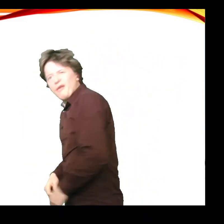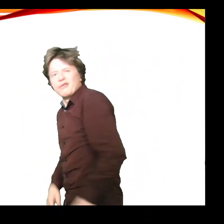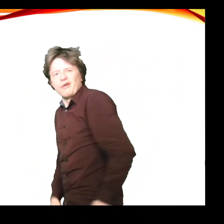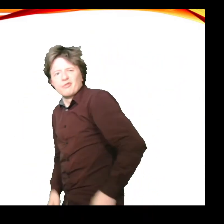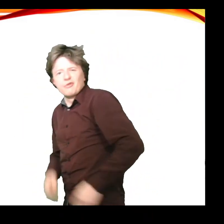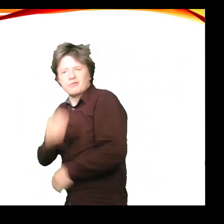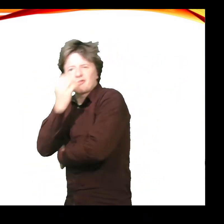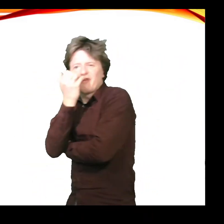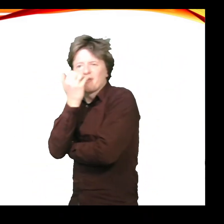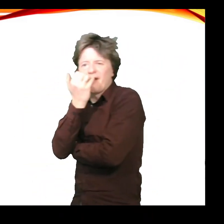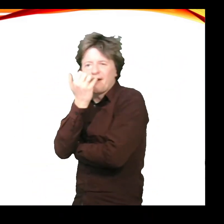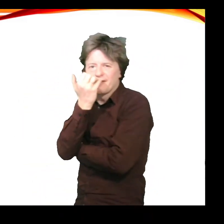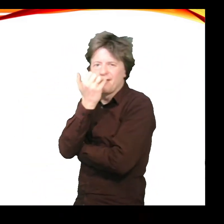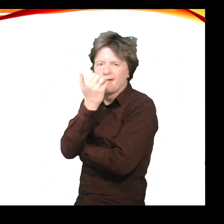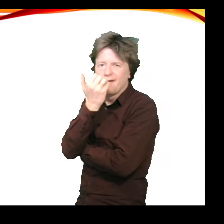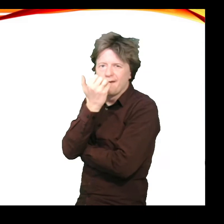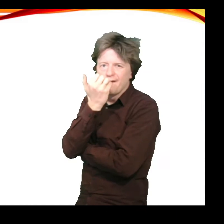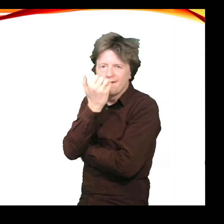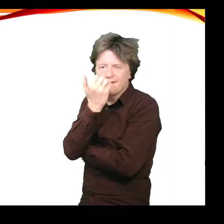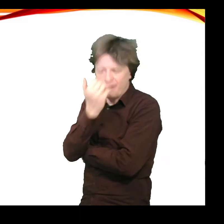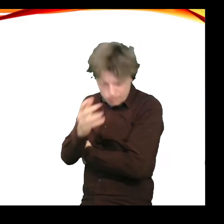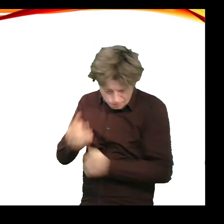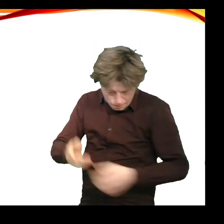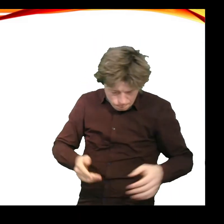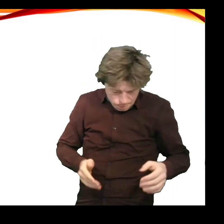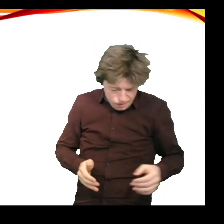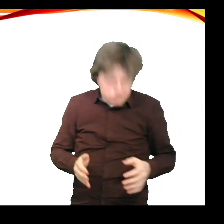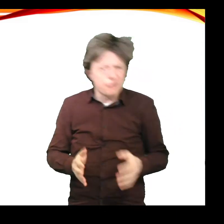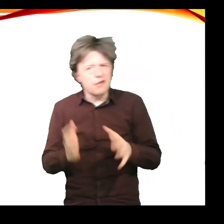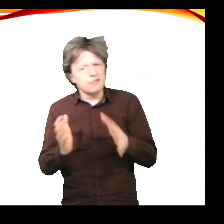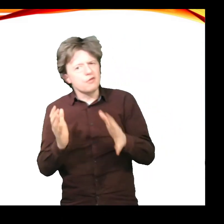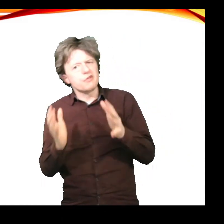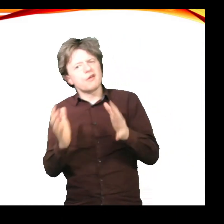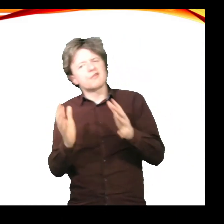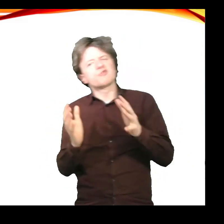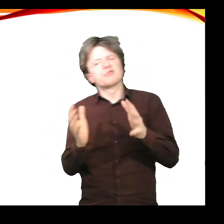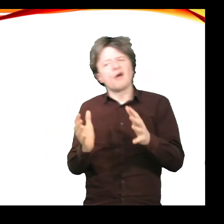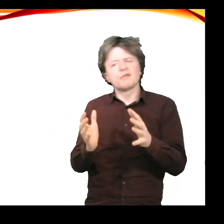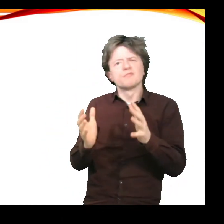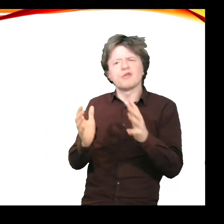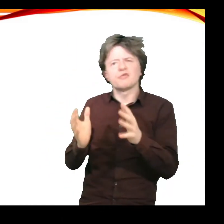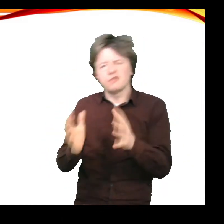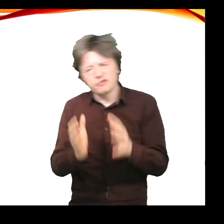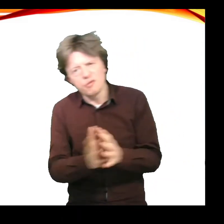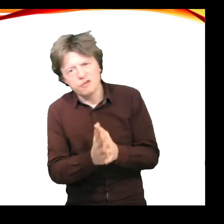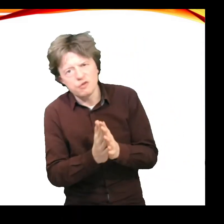Ja, zo lust ik terug nog wel een paar. Kijk, dat Jezus ooit echt heeft bestaan, dat wil zelfs de meest